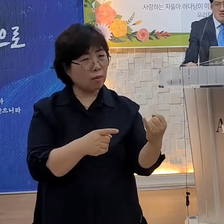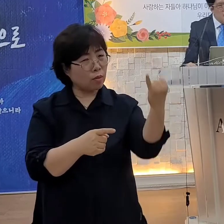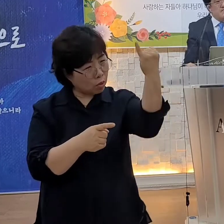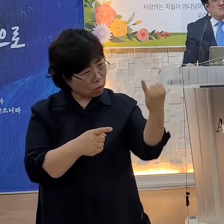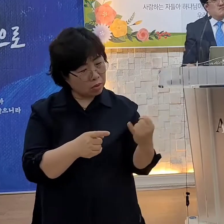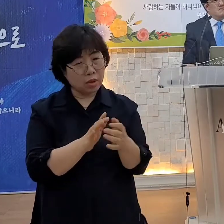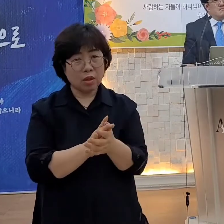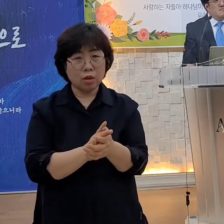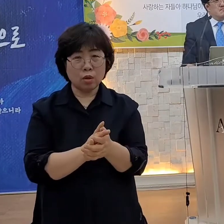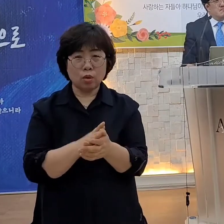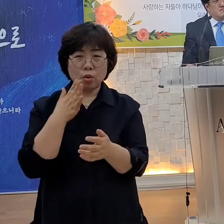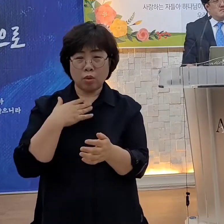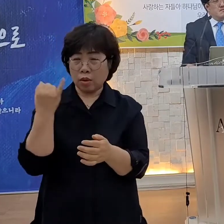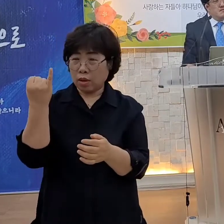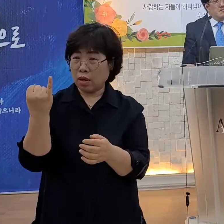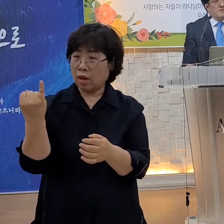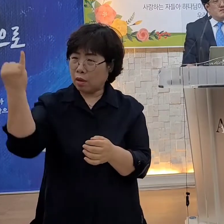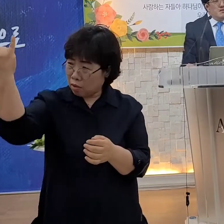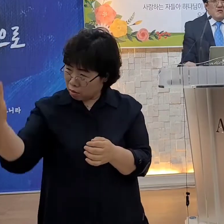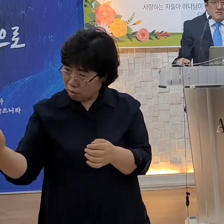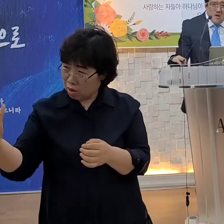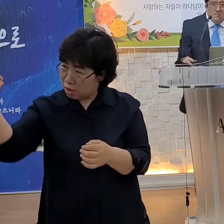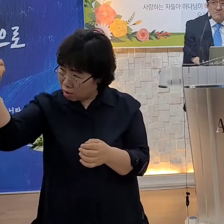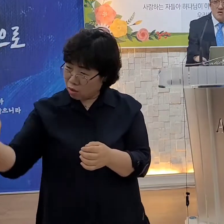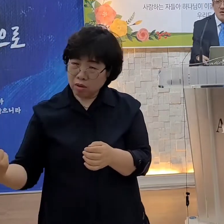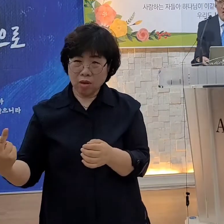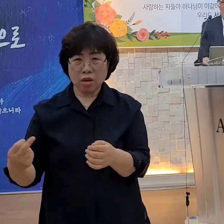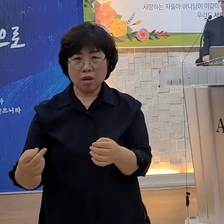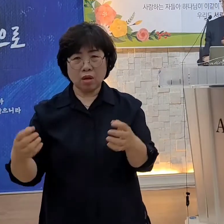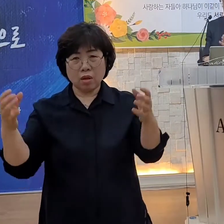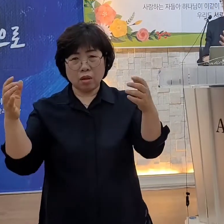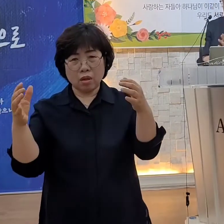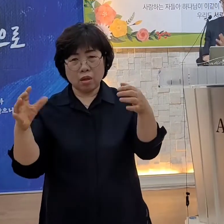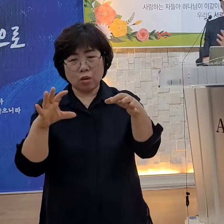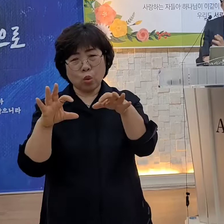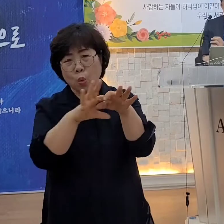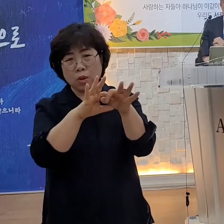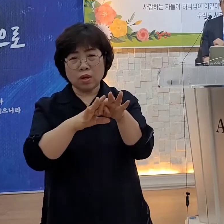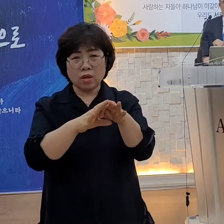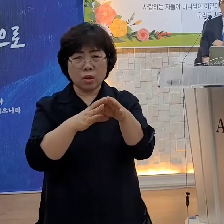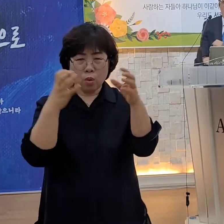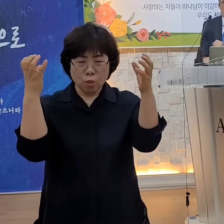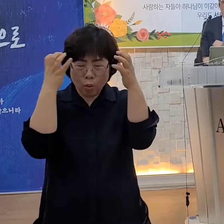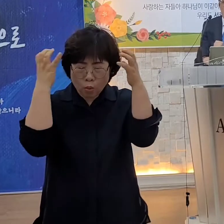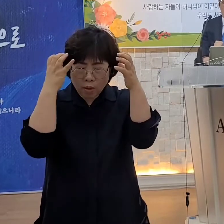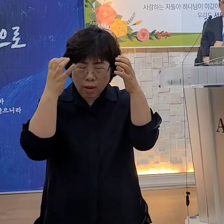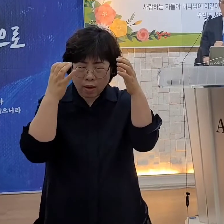때로는 머리를 쎄야 할 만큼 이런 괴로움들이 이 가정 속에 존재하고 있는